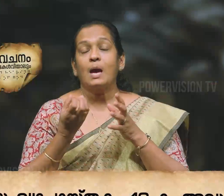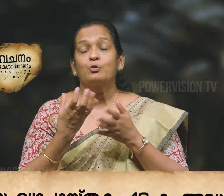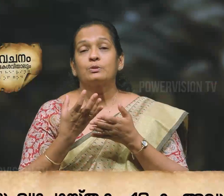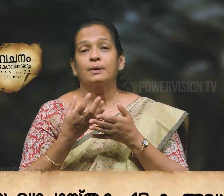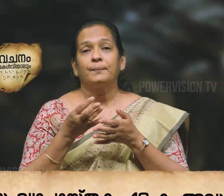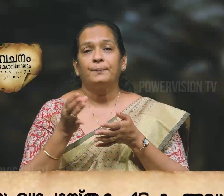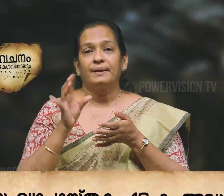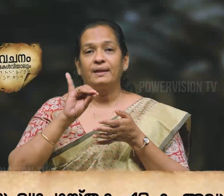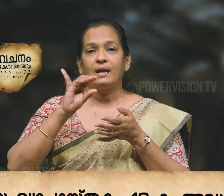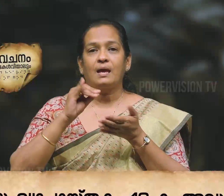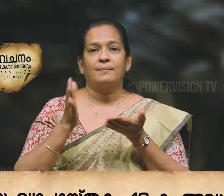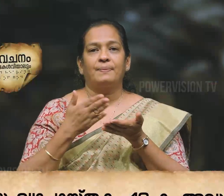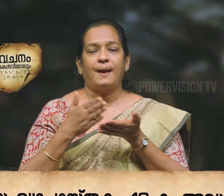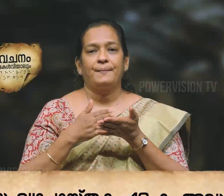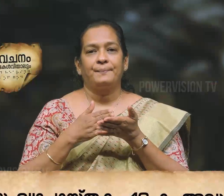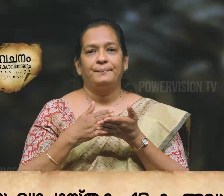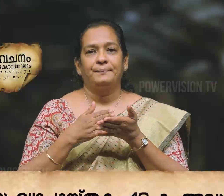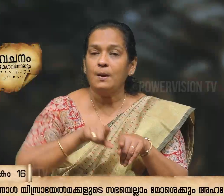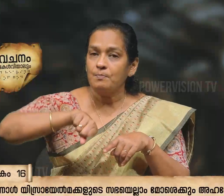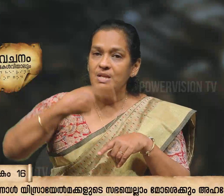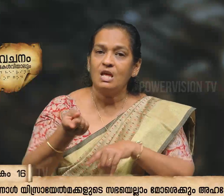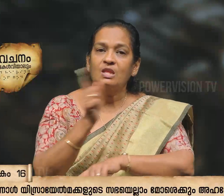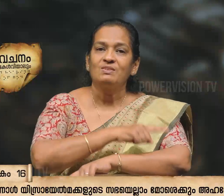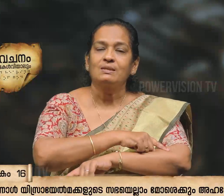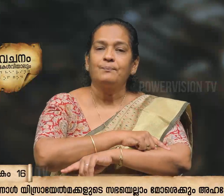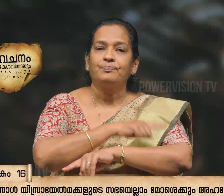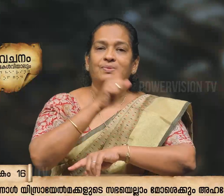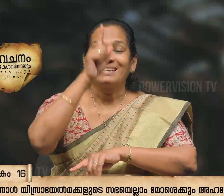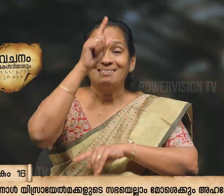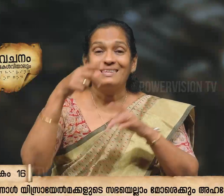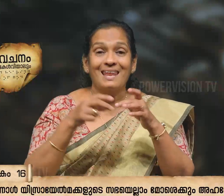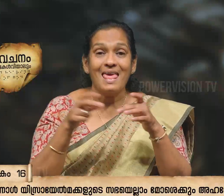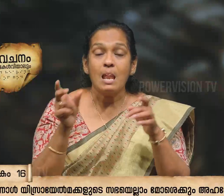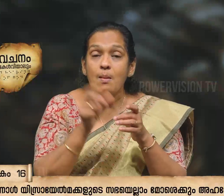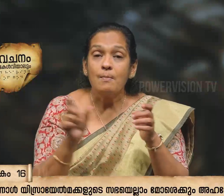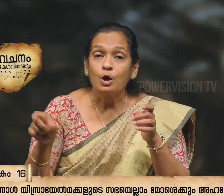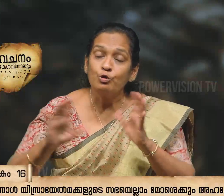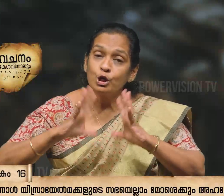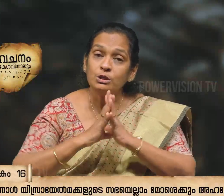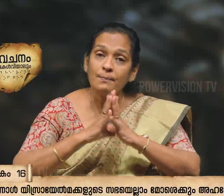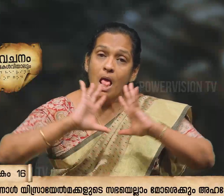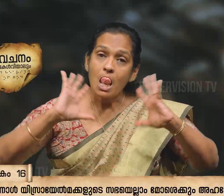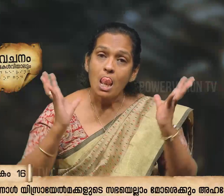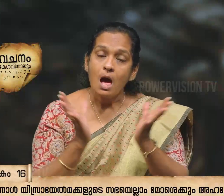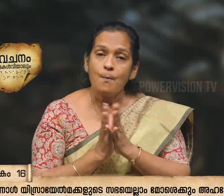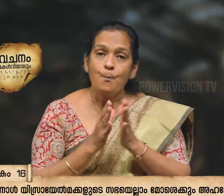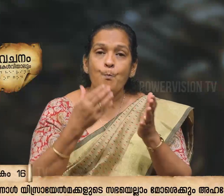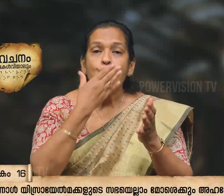സംഖ്യാപുസ്തകം 16 പിറ്റേന്നാൾ ഇസ്രായേൽ മക്കളുടെ സഭയെല്ലാം മോശയ്ക്കും